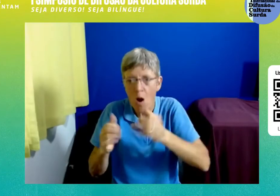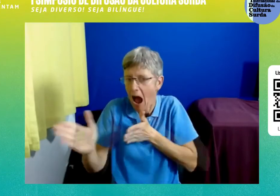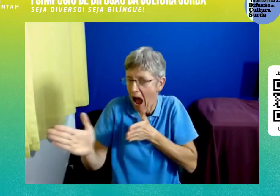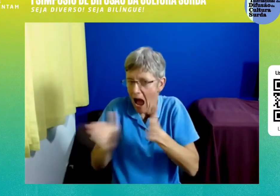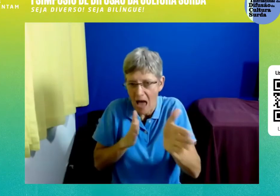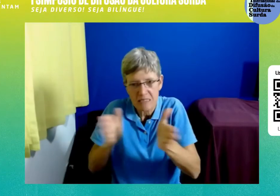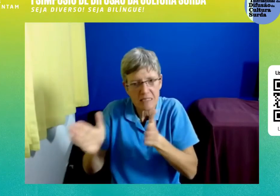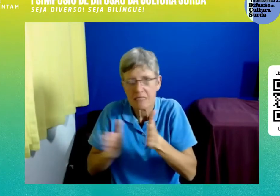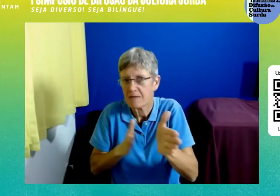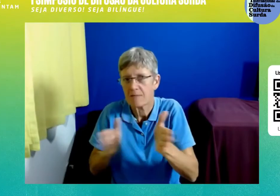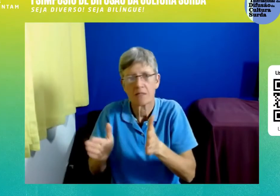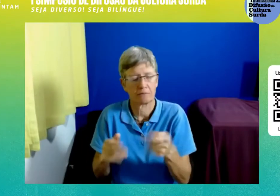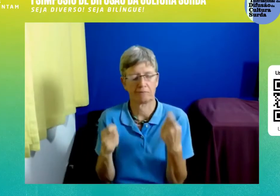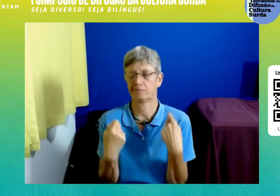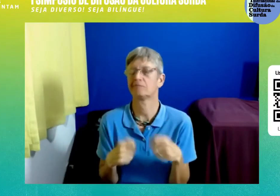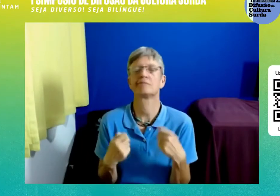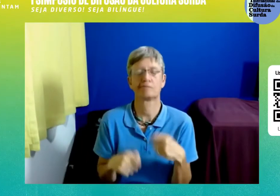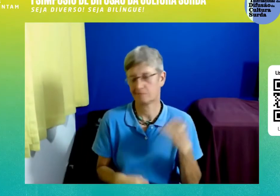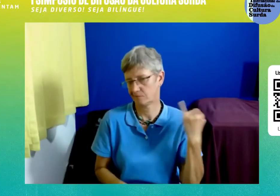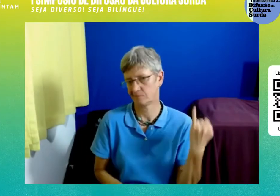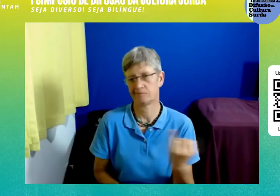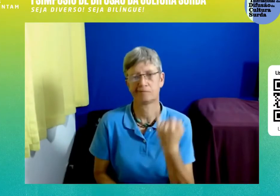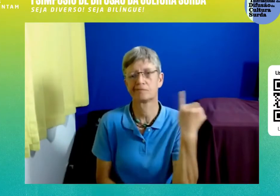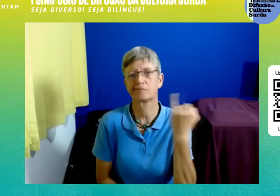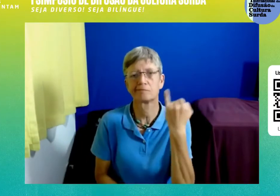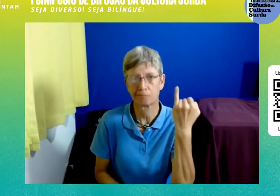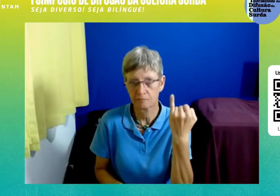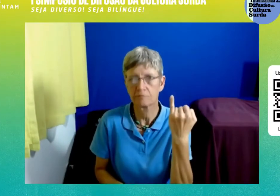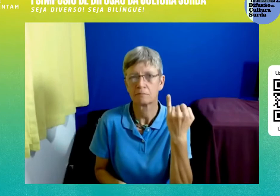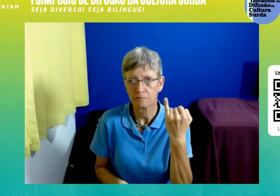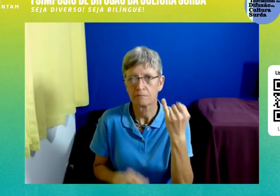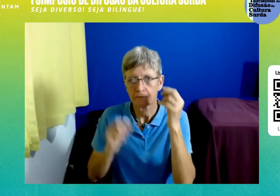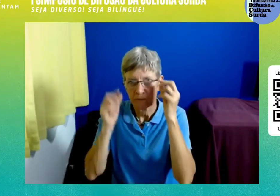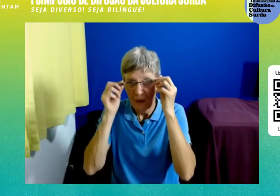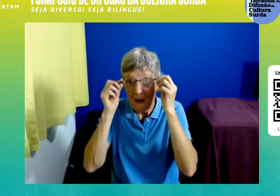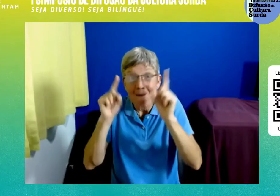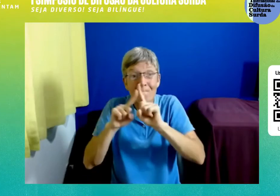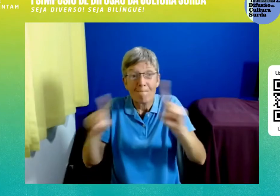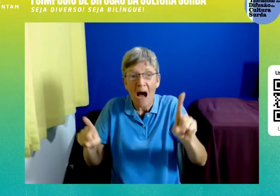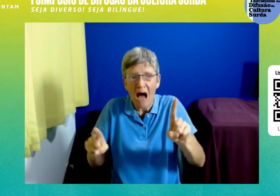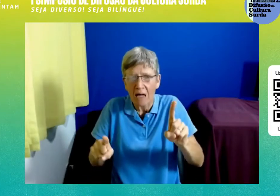Precisa ler. Aprender, acessibilidade precisa, é importante.